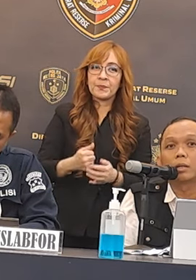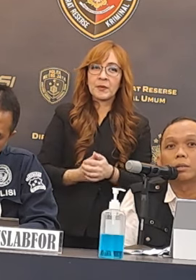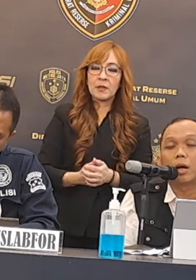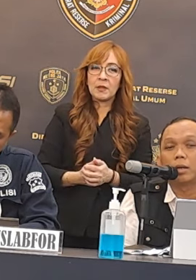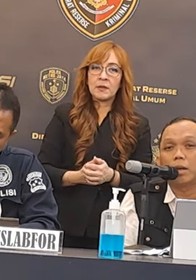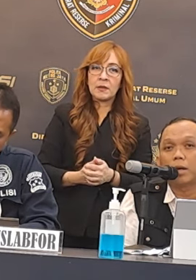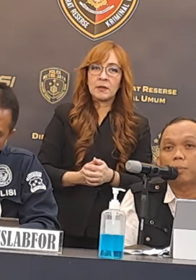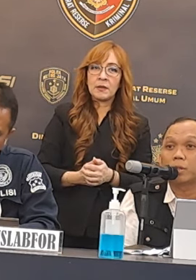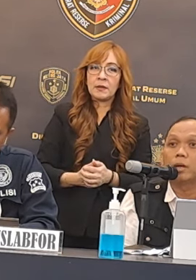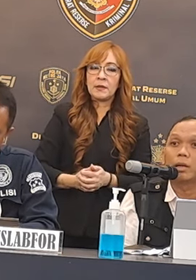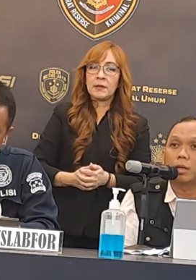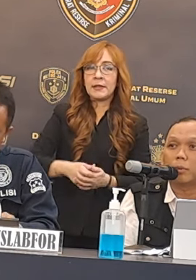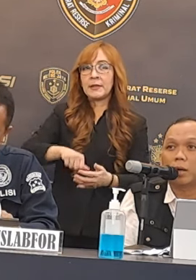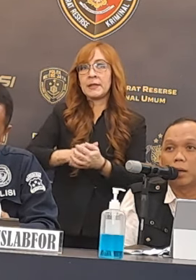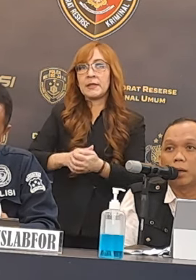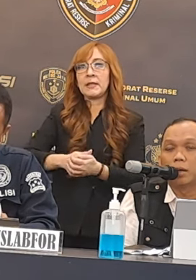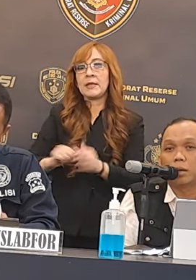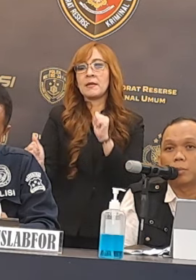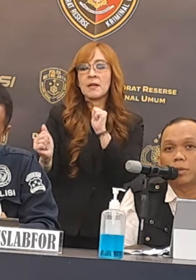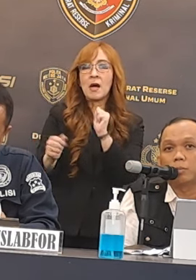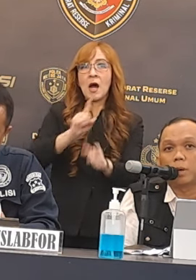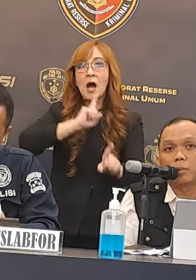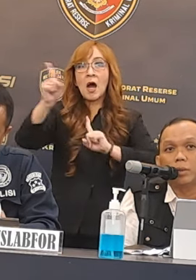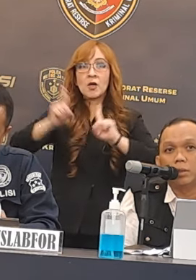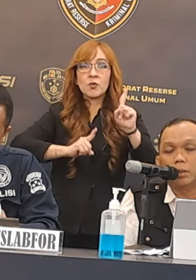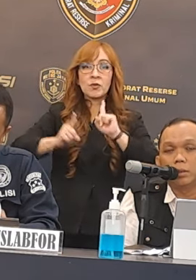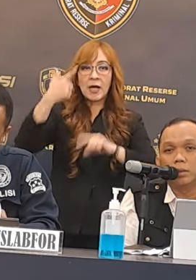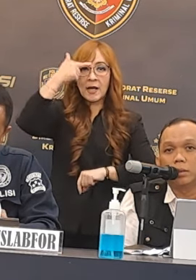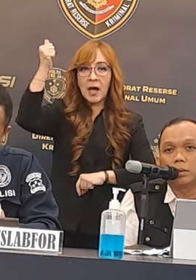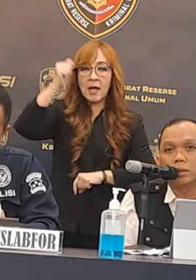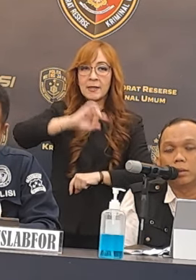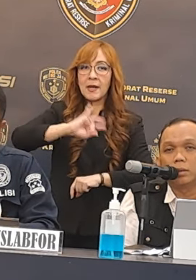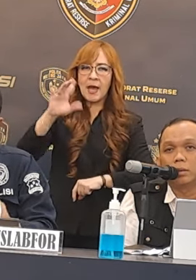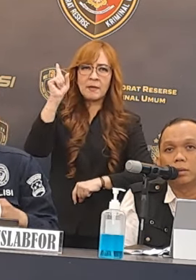challenge dengan ahli lain pasti akan sama. Karena prinsip kami di